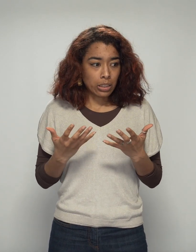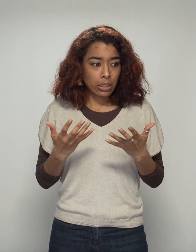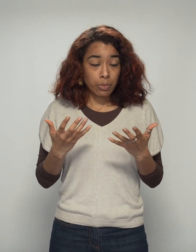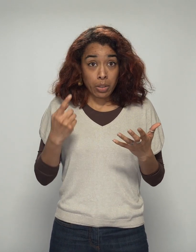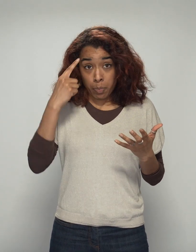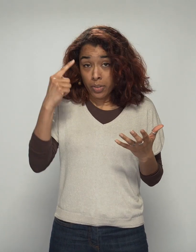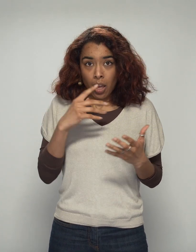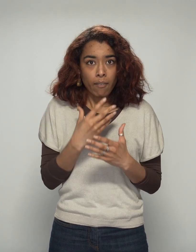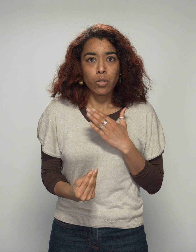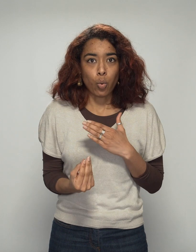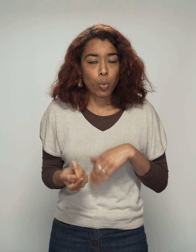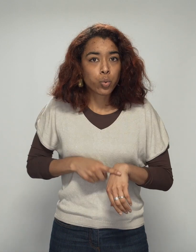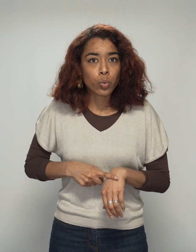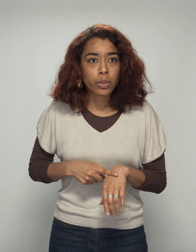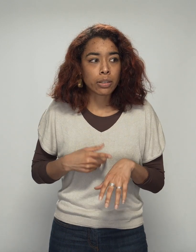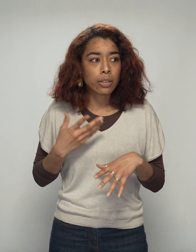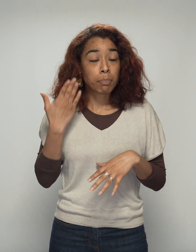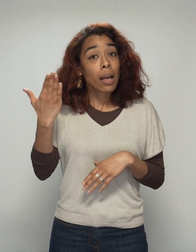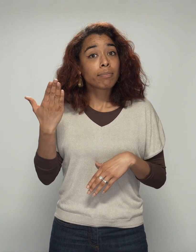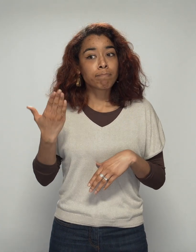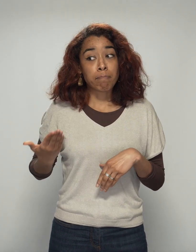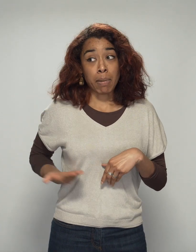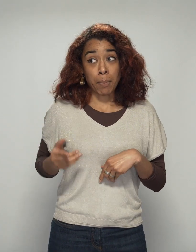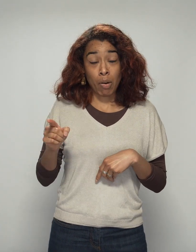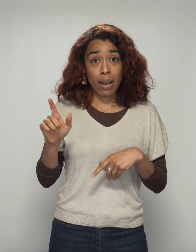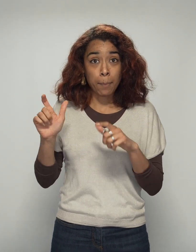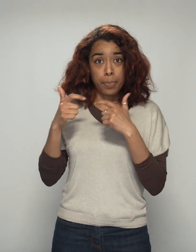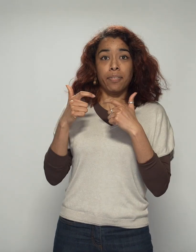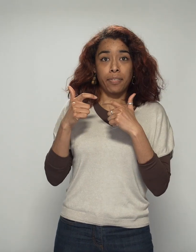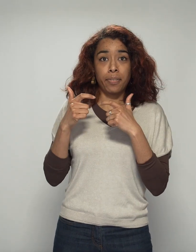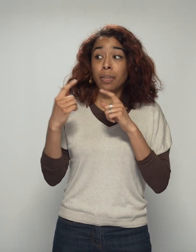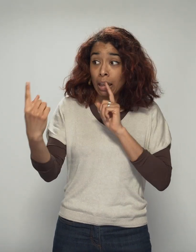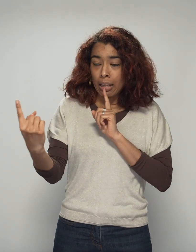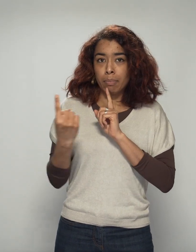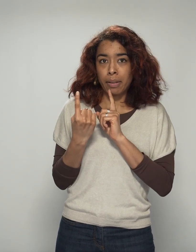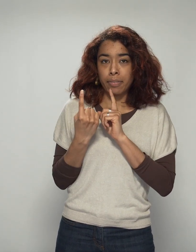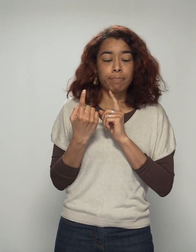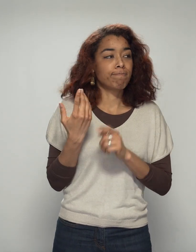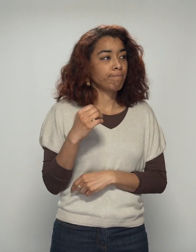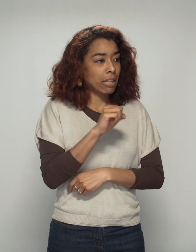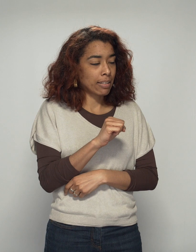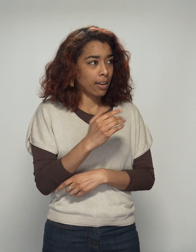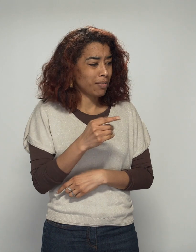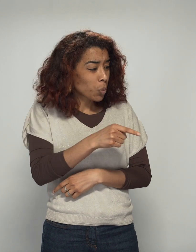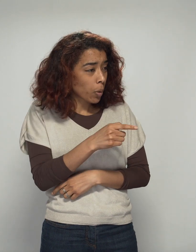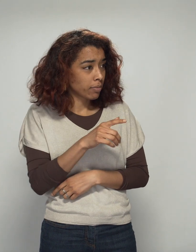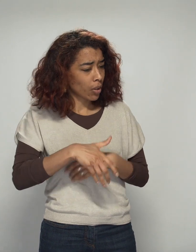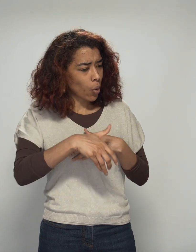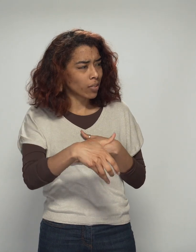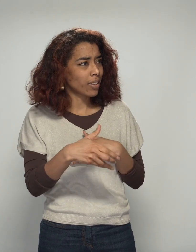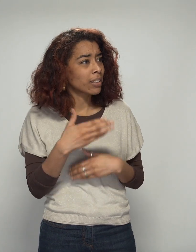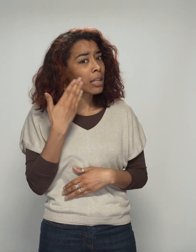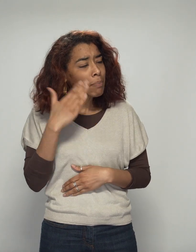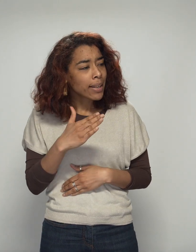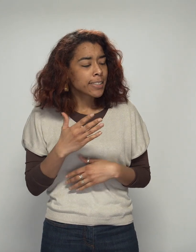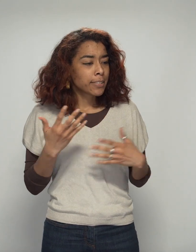en fait. J'ai pensé tout de suite à l'avortement, mais ma mère a découvert que j'étais enceinte et elle est venue me parler. Elle m'a dit « Sarah,